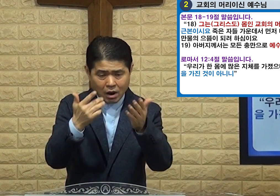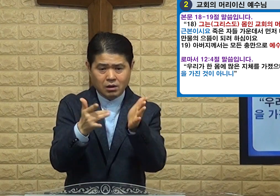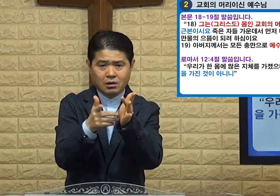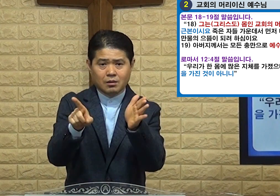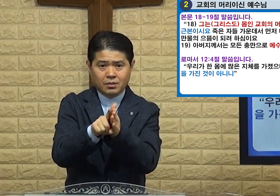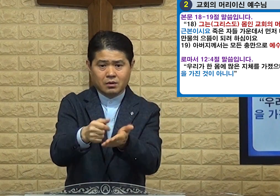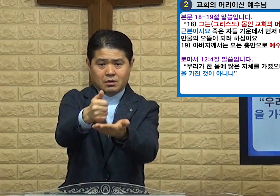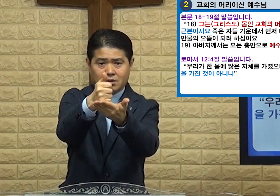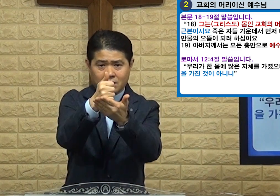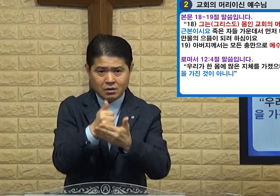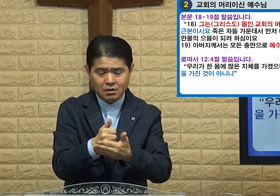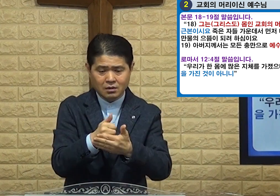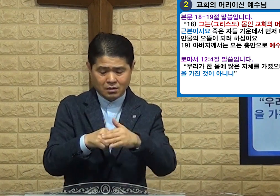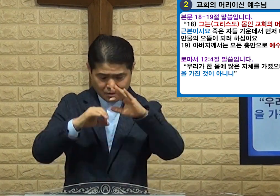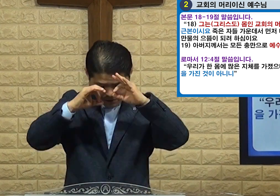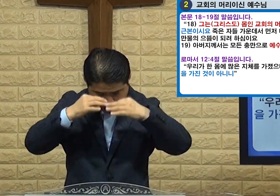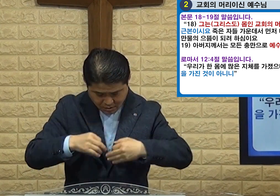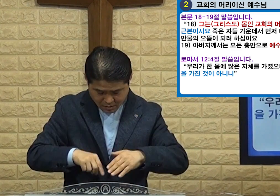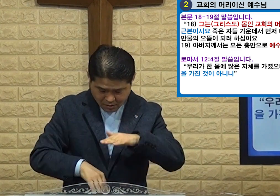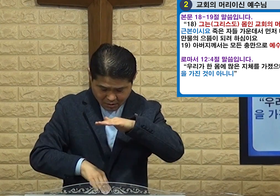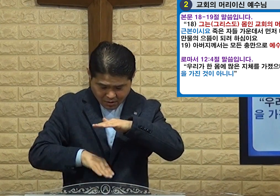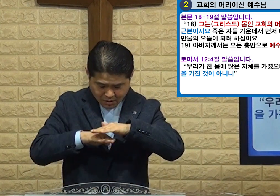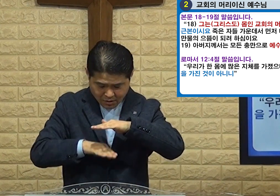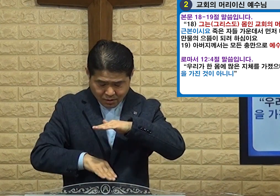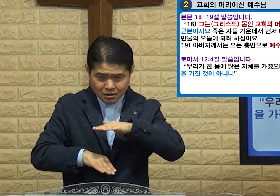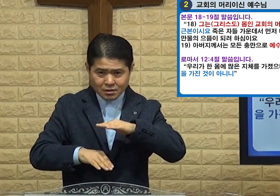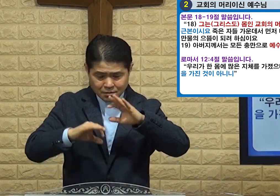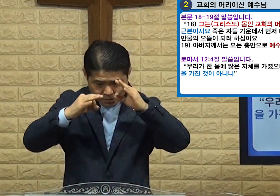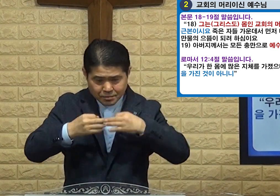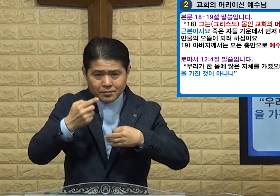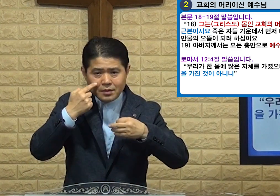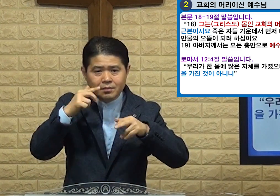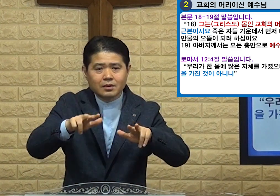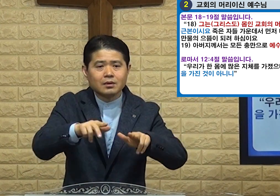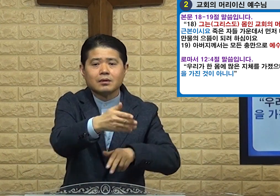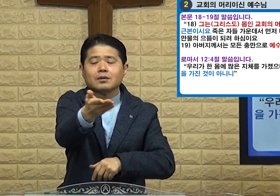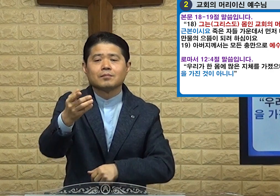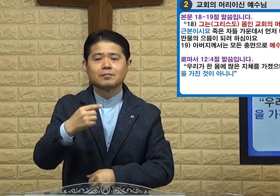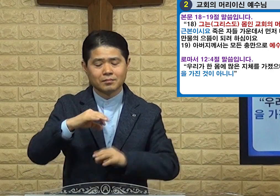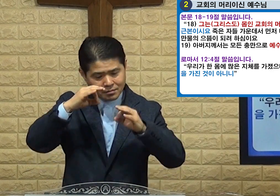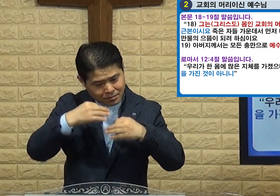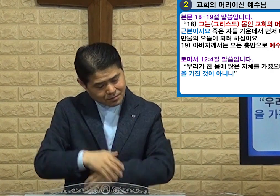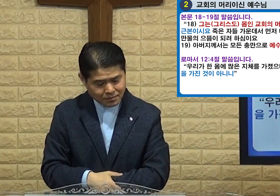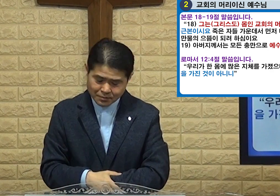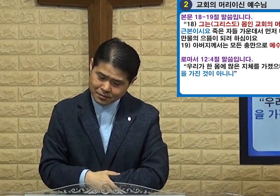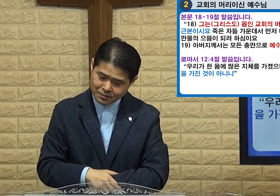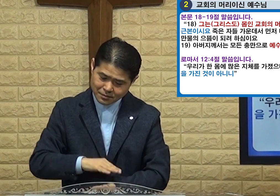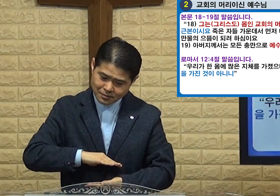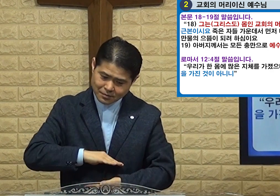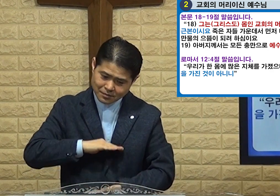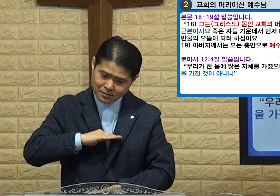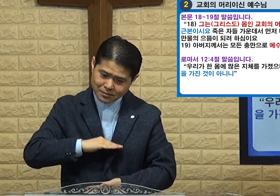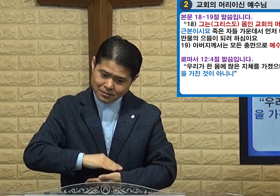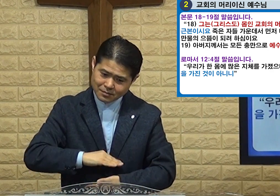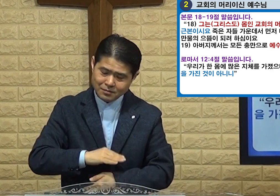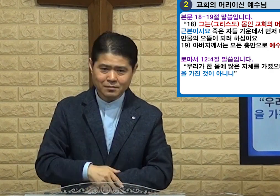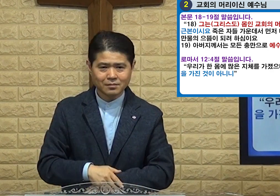형제 자매님들이 예수님을 거하신다면 우리 스스로 지금 신앙 상태를 점검할 수 있습니다.